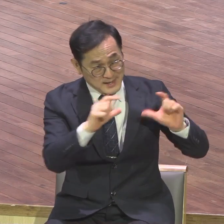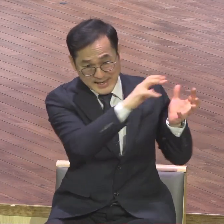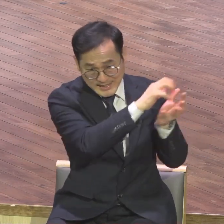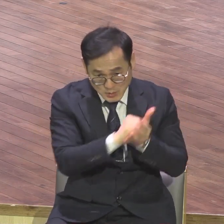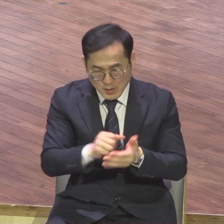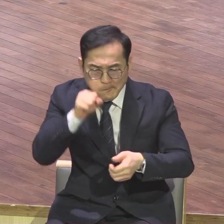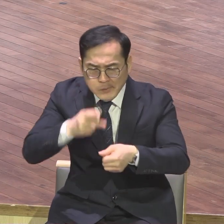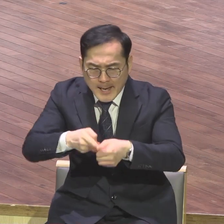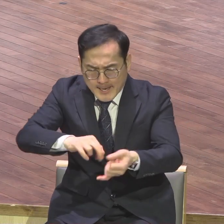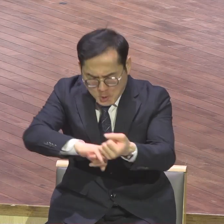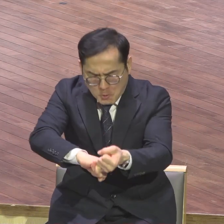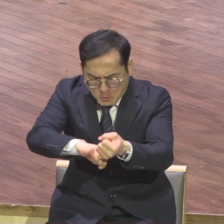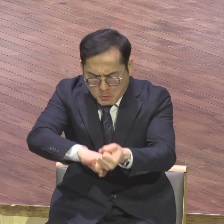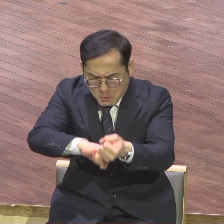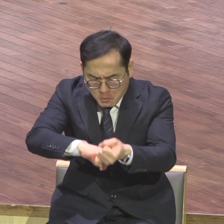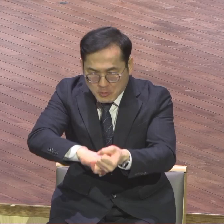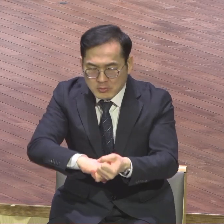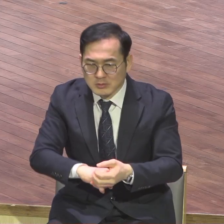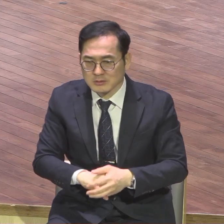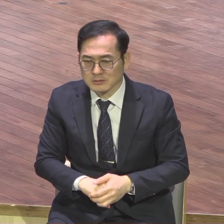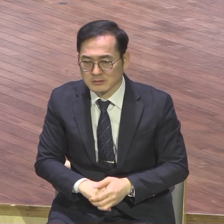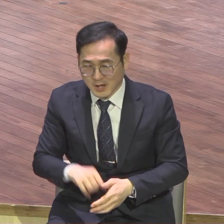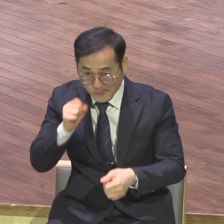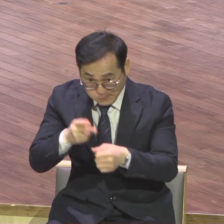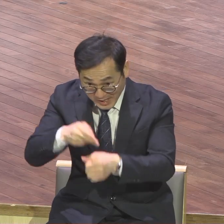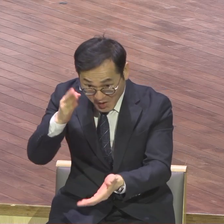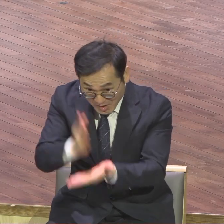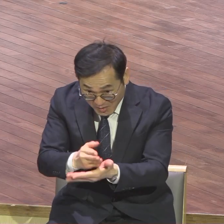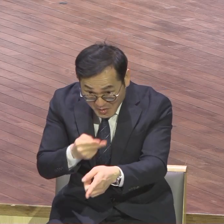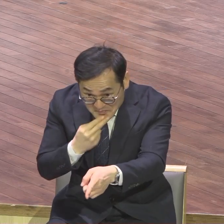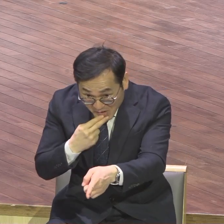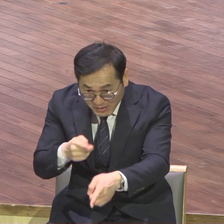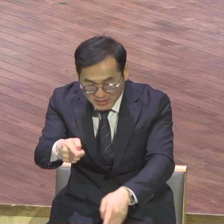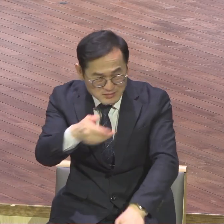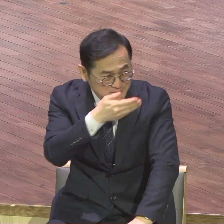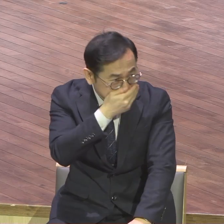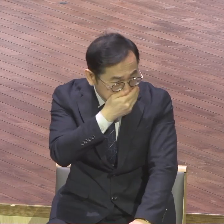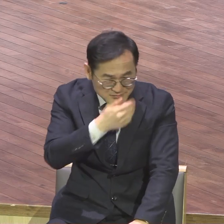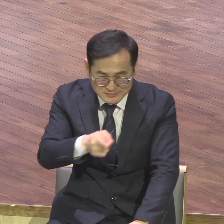가지고 계속 신약 예수님 오셔서 다 끝냈는데도 계속 주장을 하는